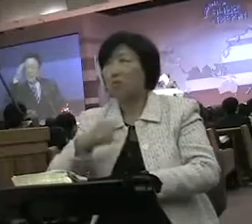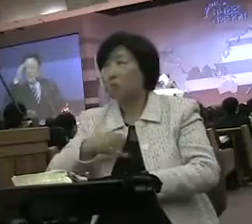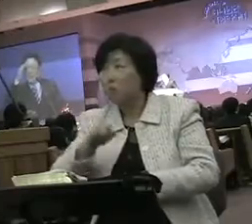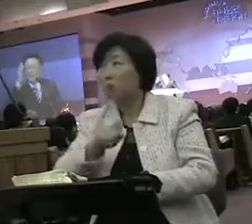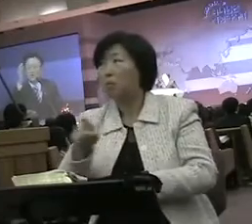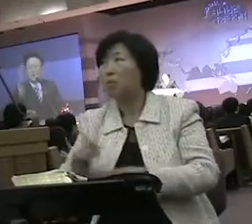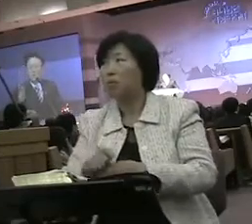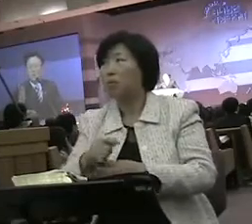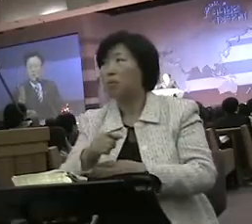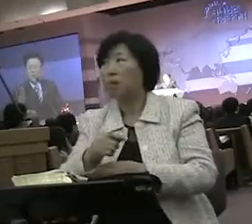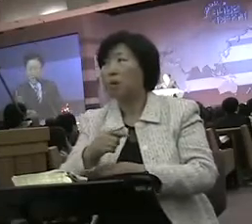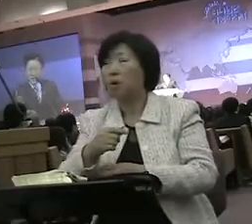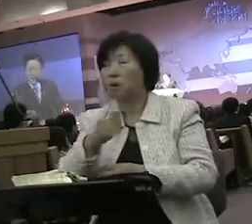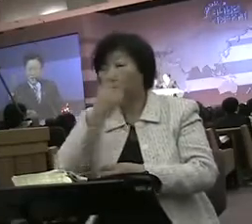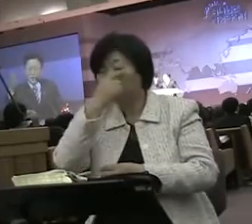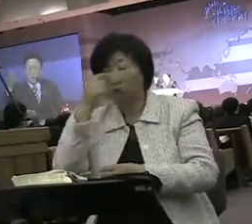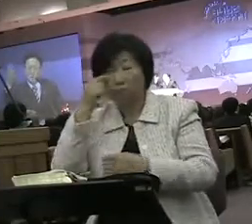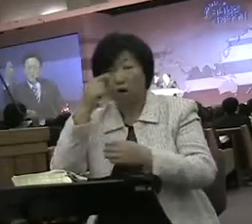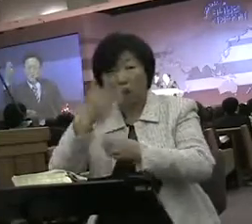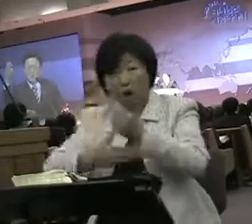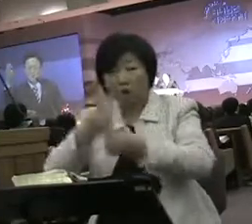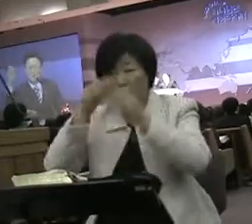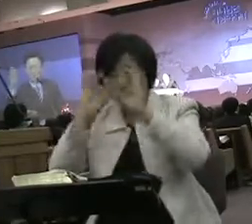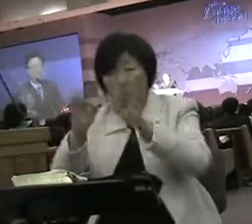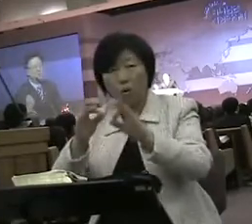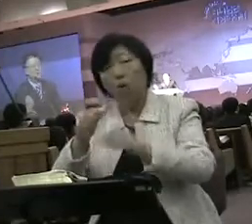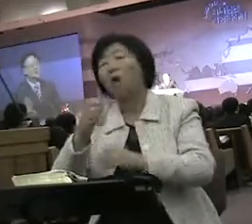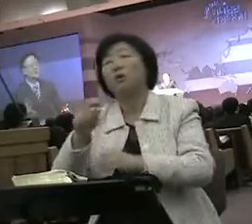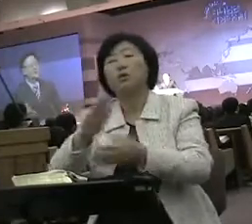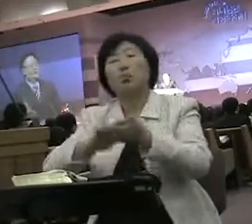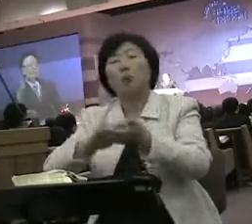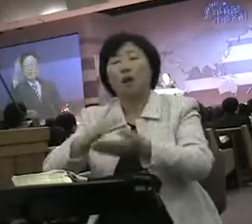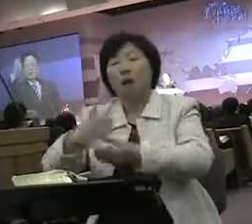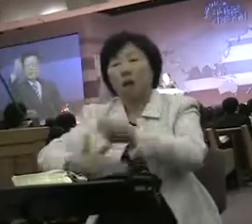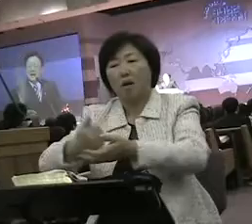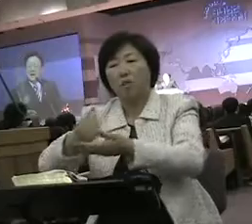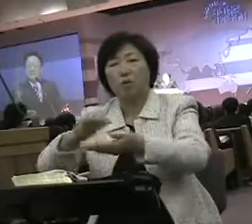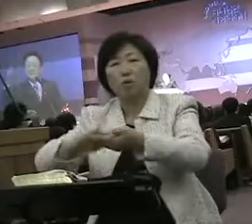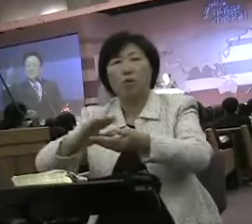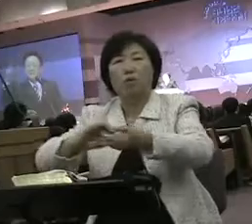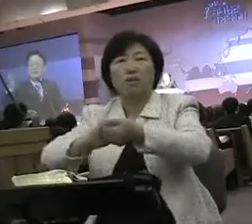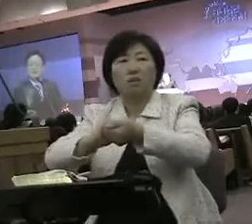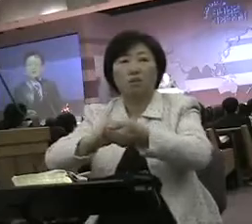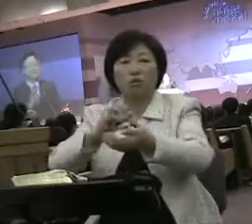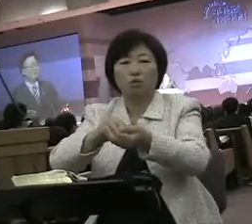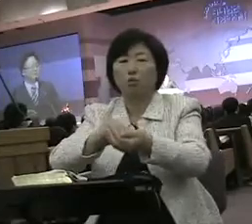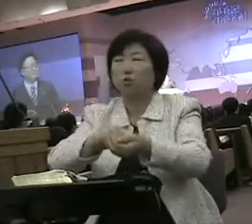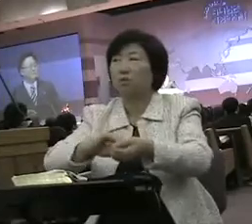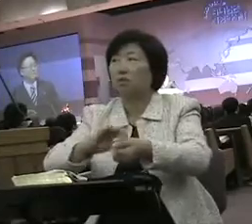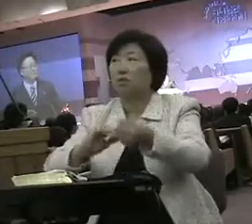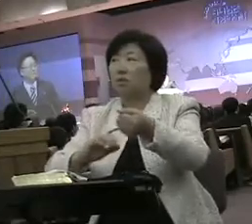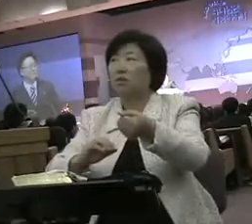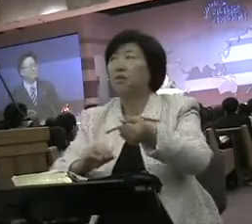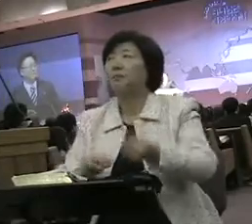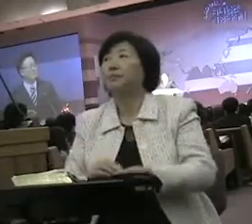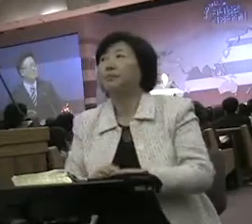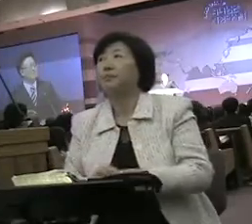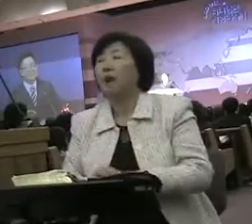그들의 눈에 하나님을 보여주고 그들의 손에 하나님을 쥐어주면 여러분, 한 사람이 역사를 바꿀 수